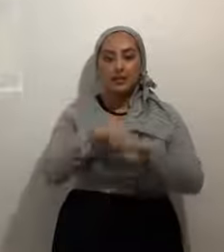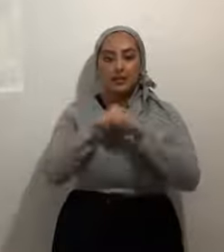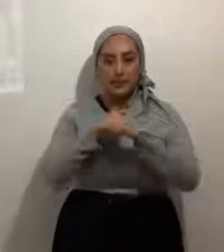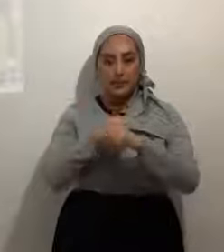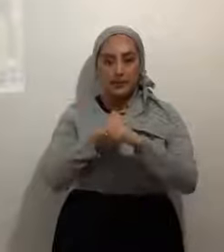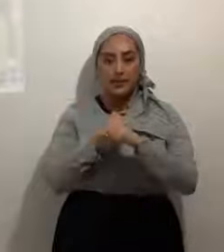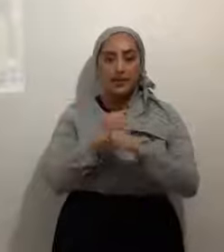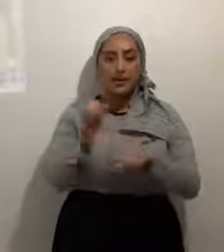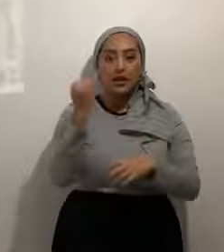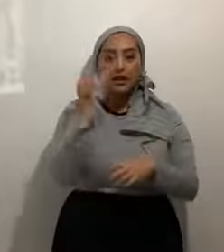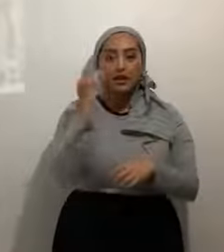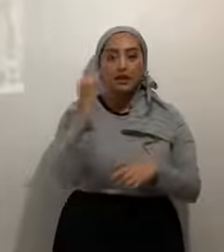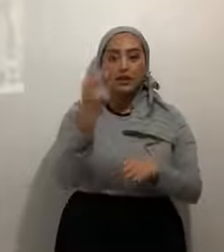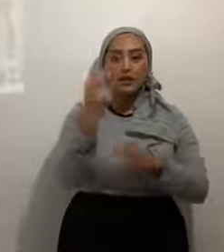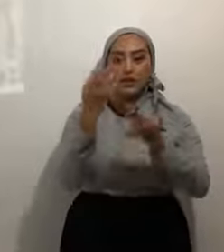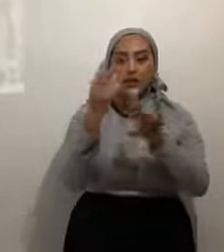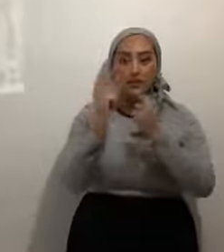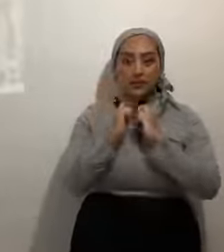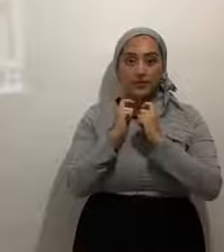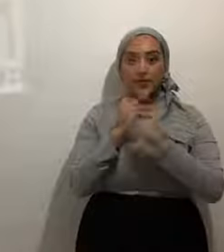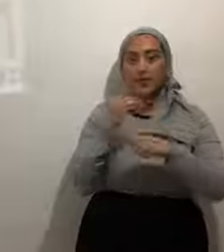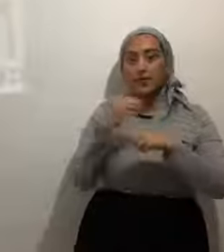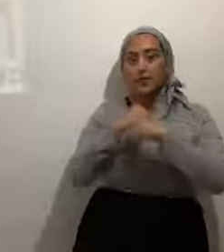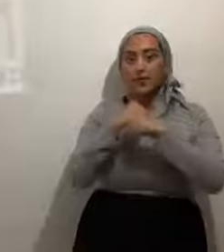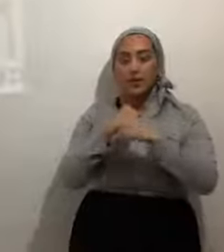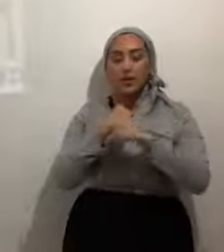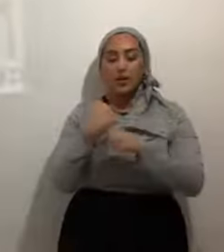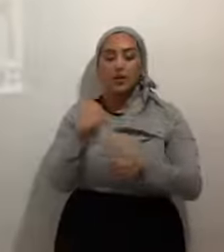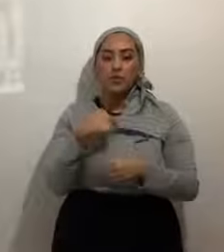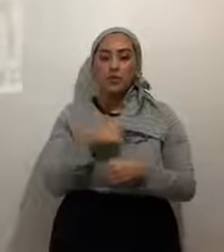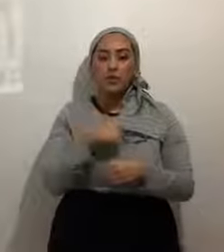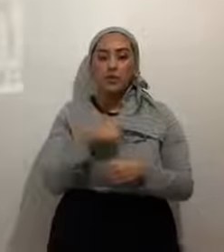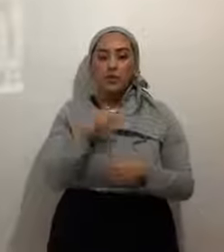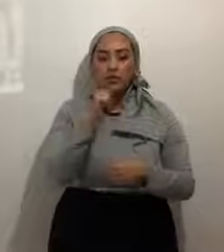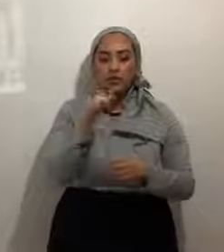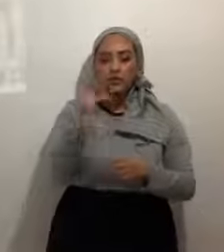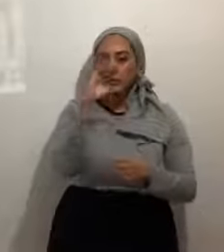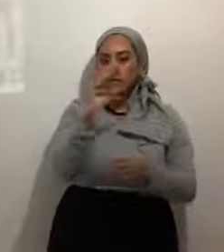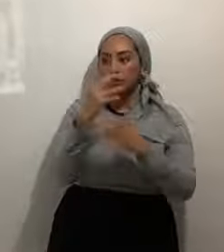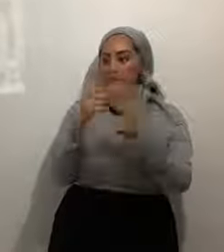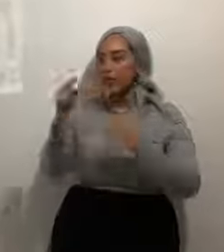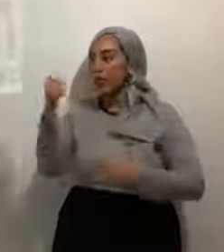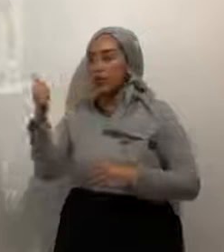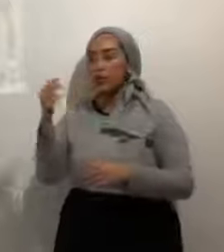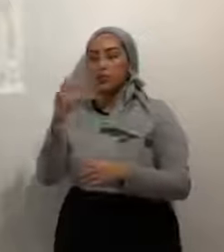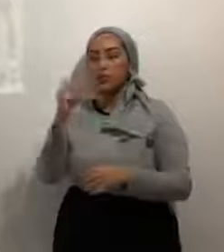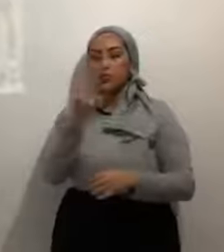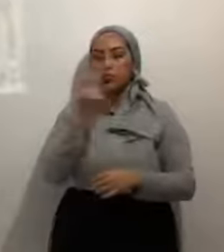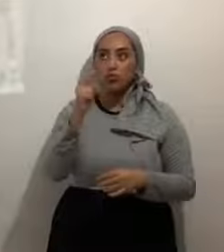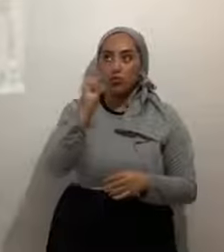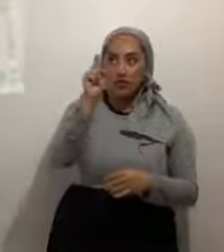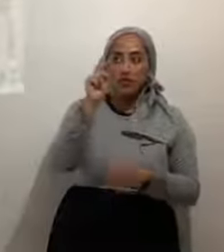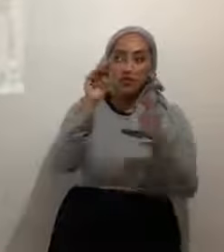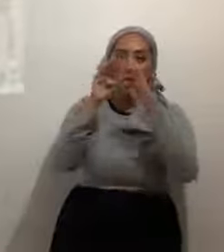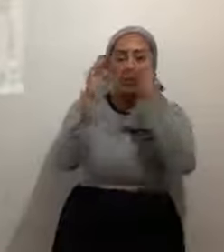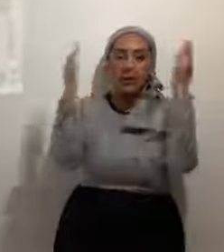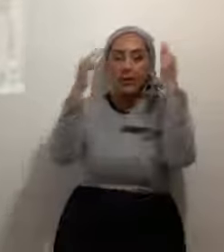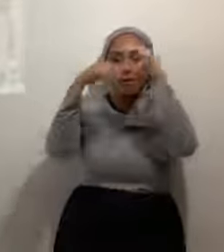si Yahweh es proveedor y protector, no tenemos que acudir a nadie más que a Él. Él abre las ventanas de los cielos